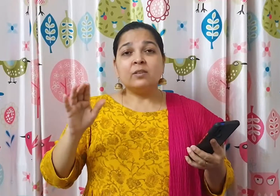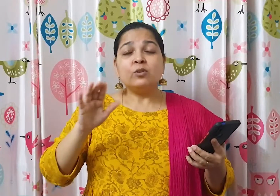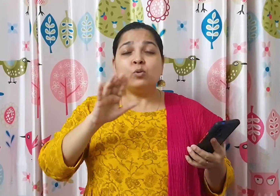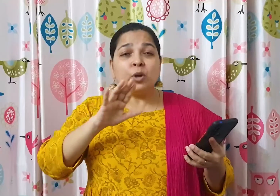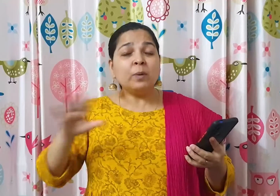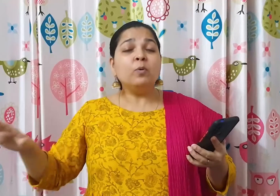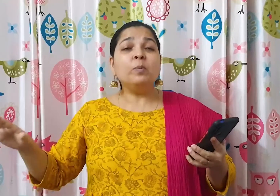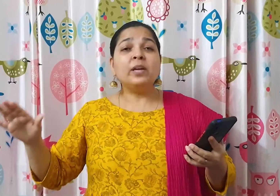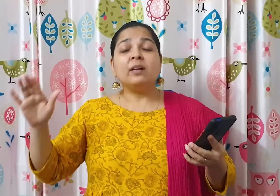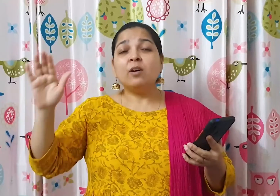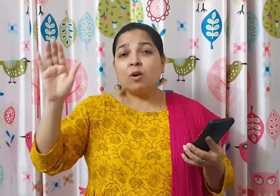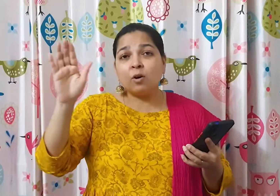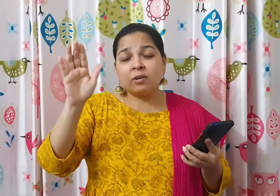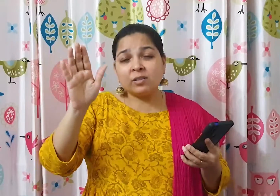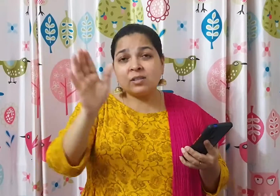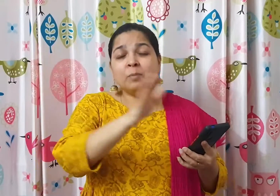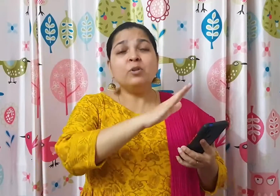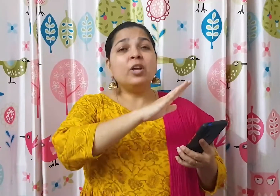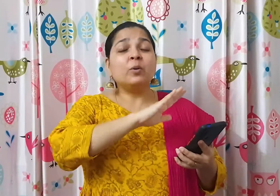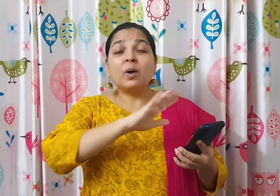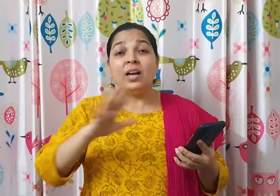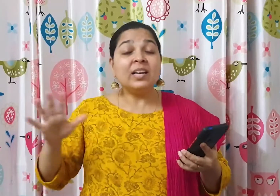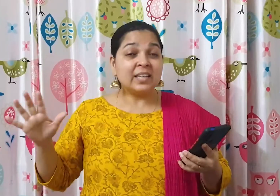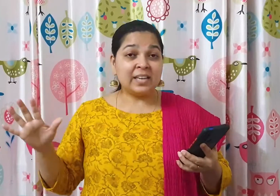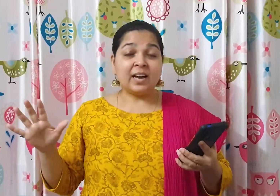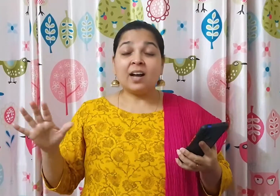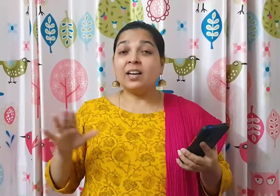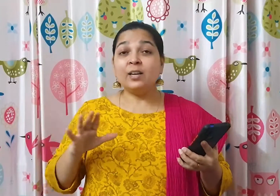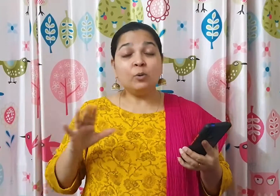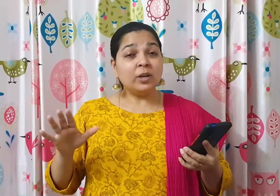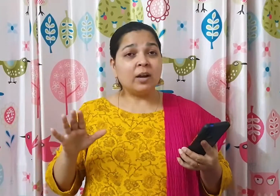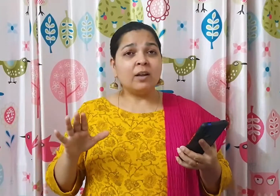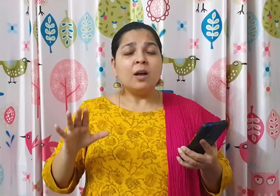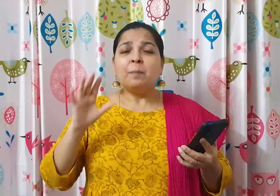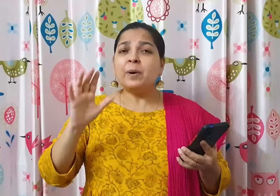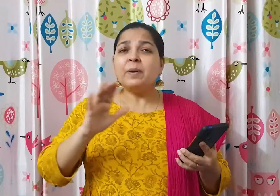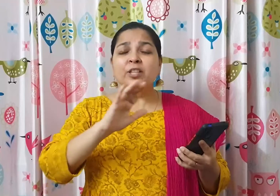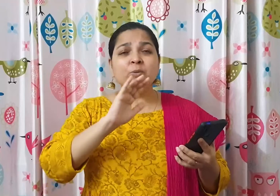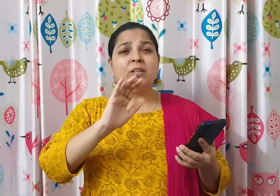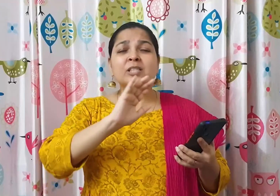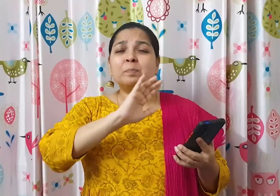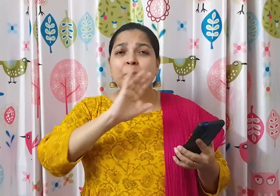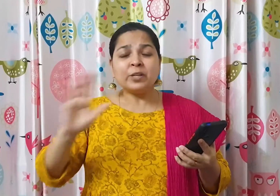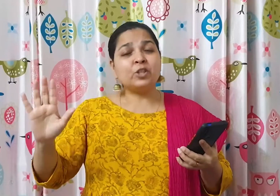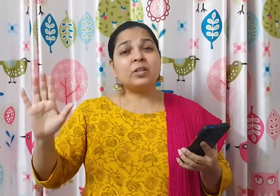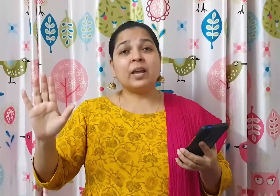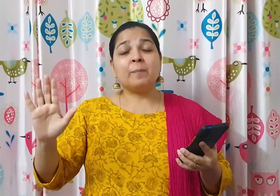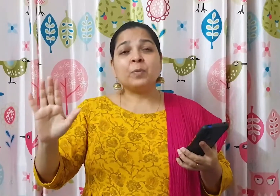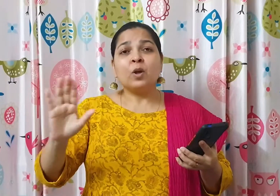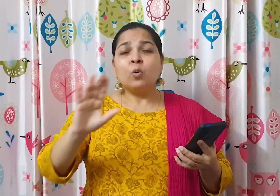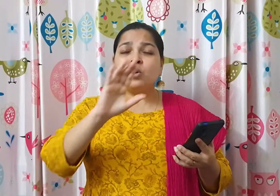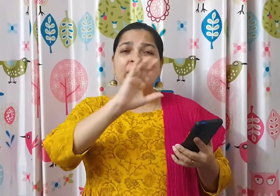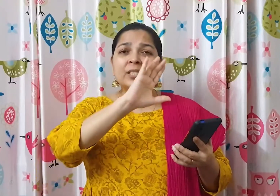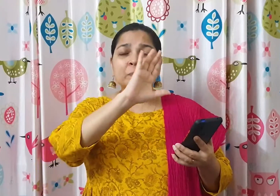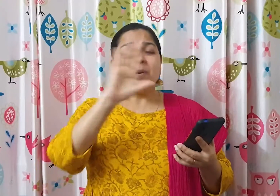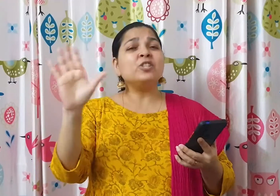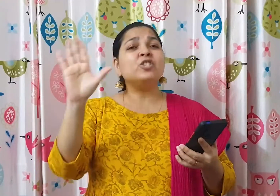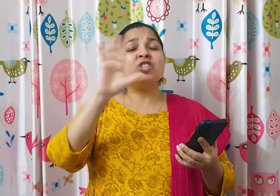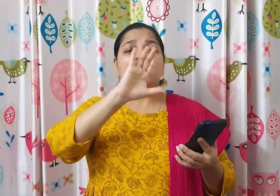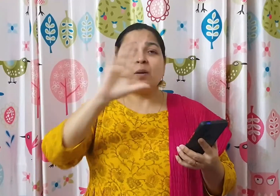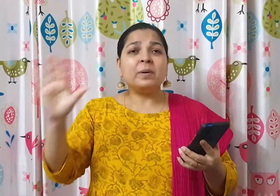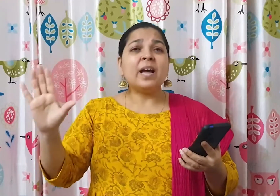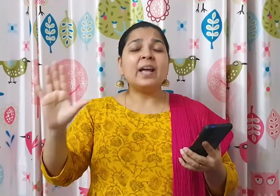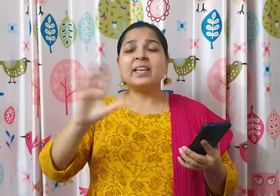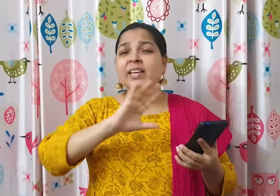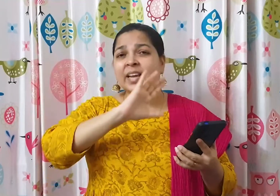যে আপুনি কি বিচাৰে। যিৰূপে মহিলাগৰাকীয়ে ছবি অংকন কৰিছিলে বা কল্পনা কৰিছিলে যে তেওঁ কি হৈ আছে, তেওঁ সুস্থ